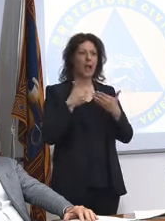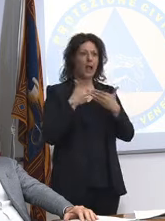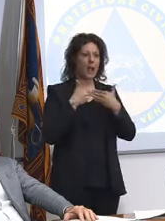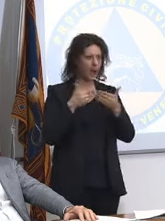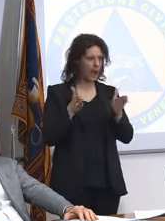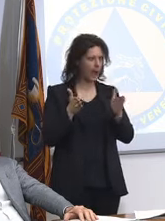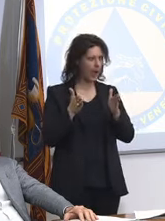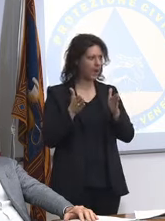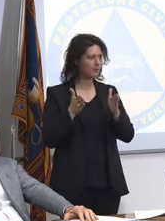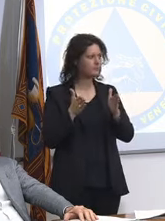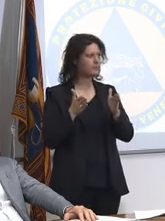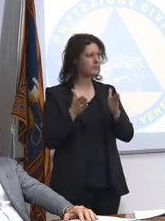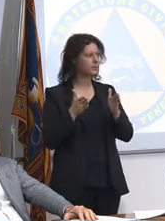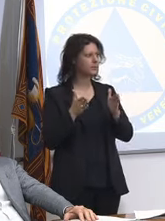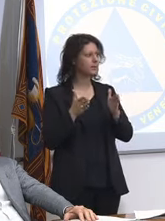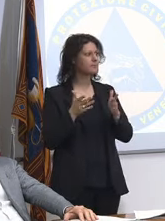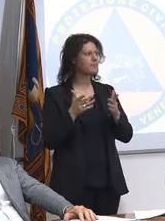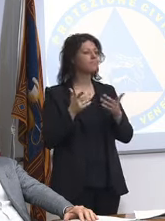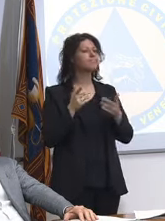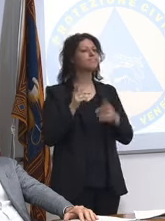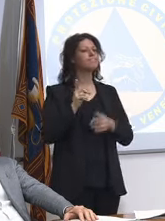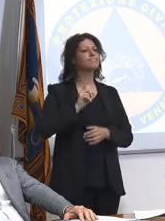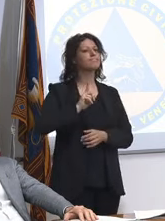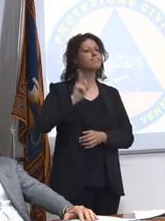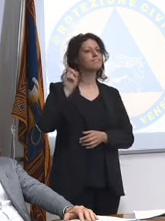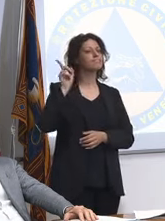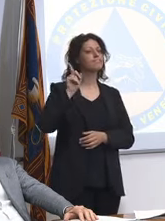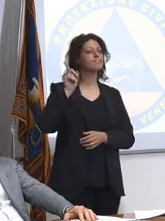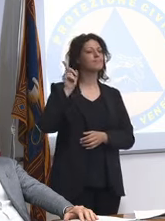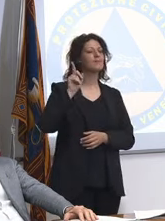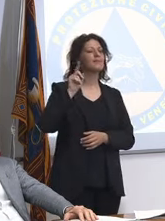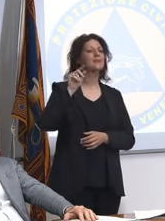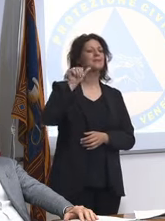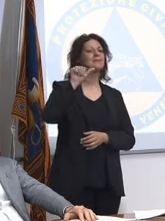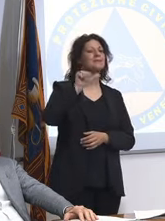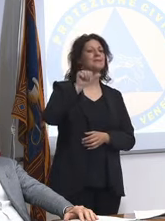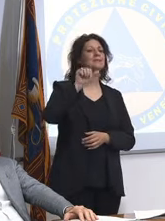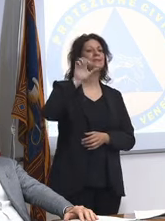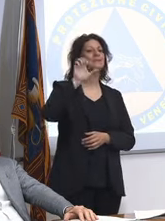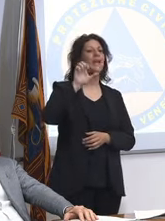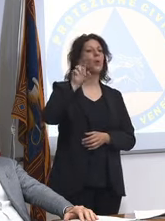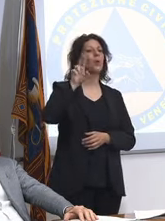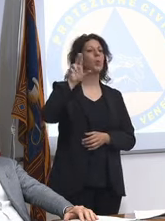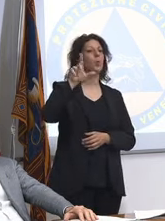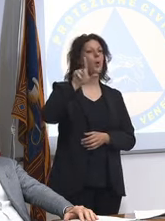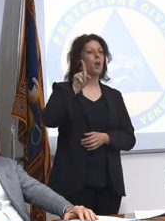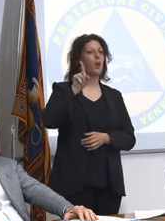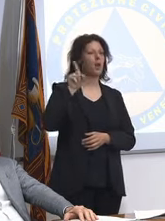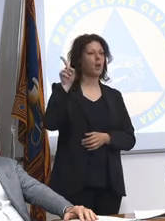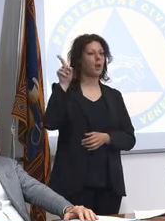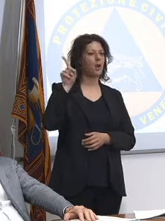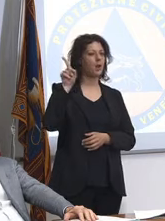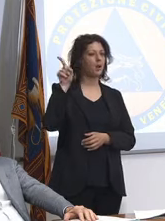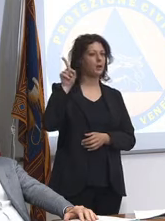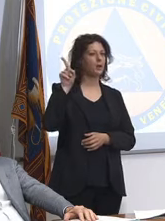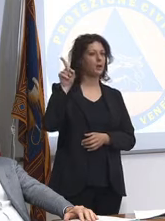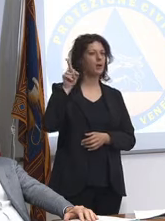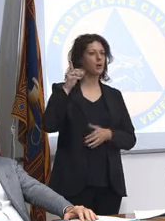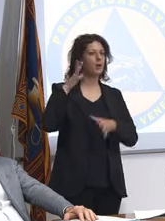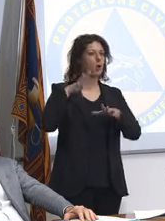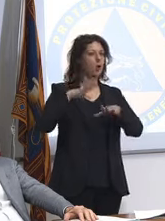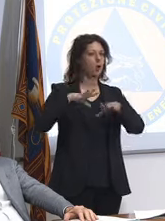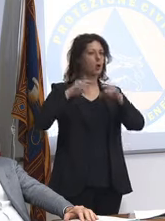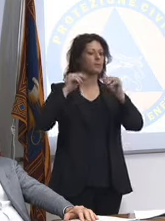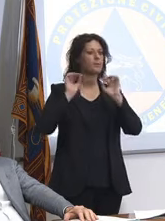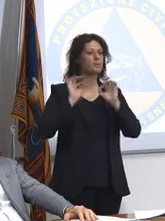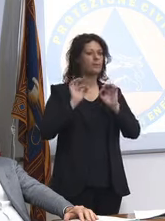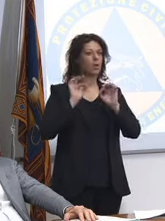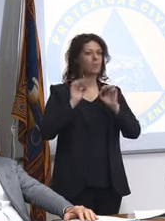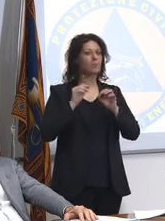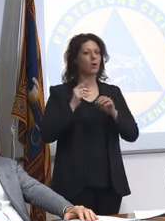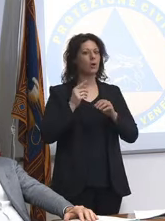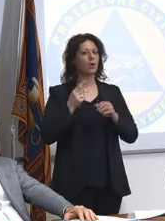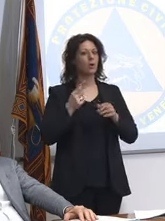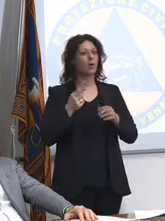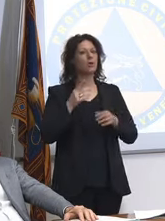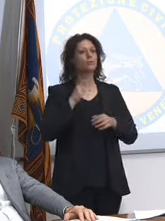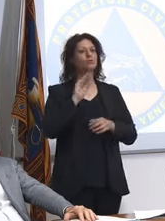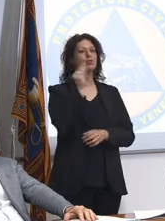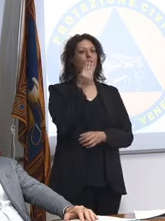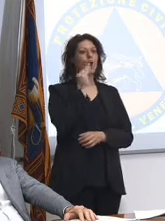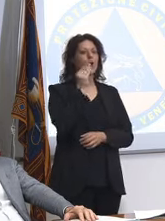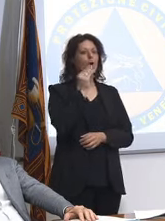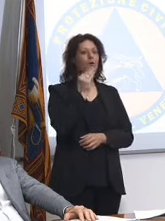C'è questo dato che arriva da Seul, che è la seconda ondata praticamente sta colpendo i giovani tra i 19 e 29 anni.